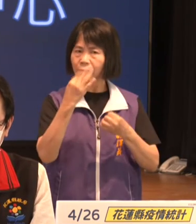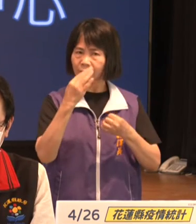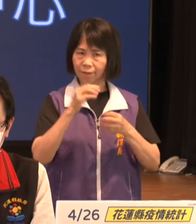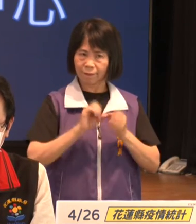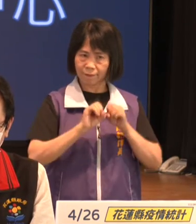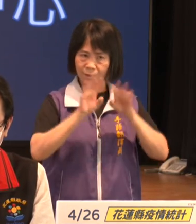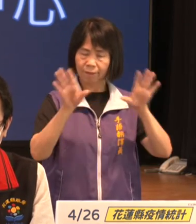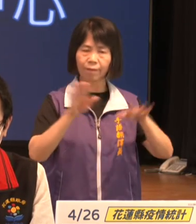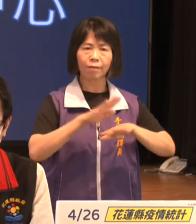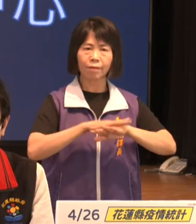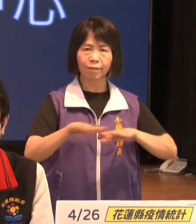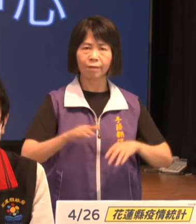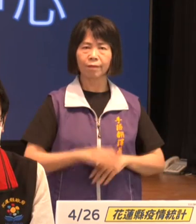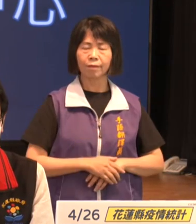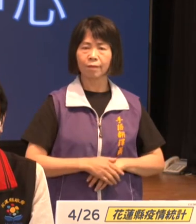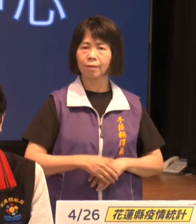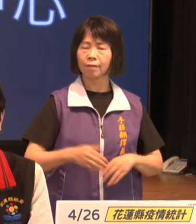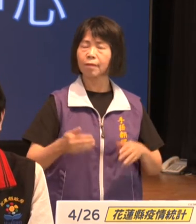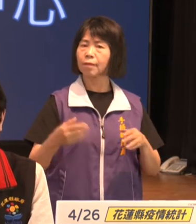到